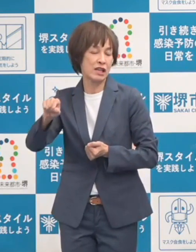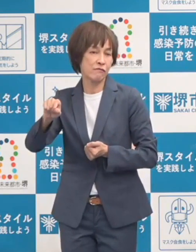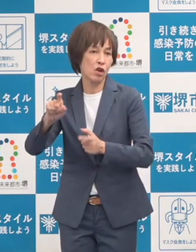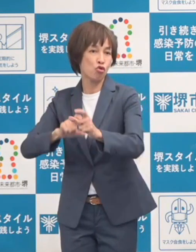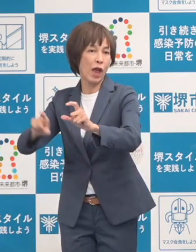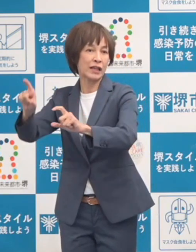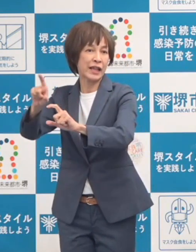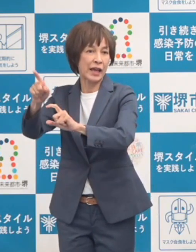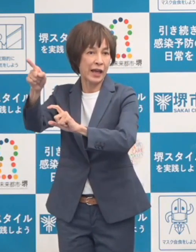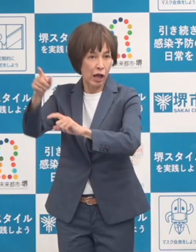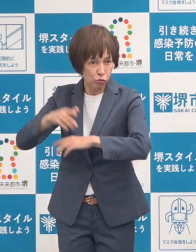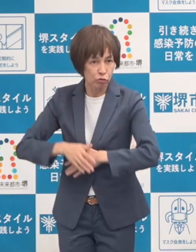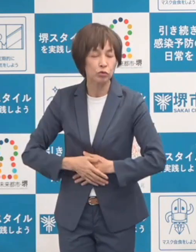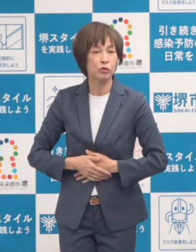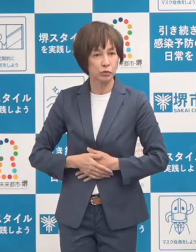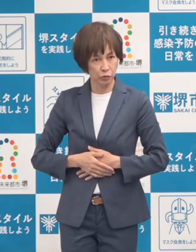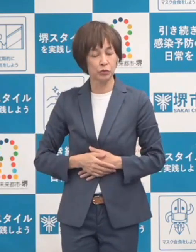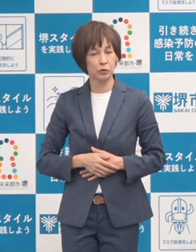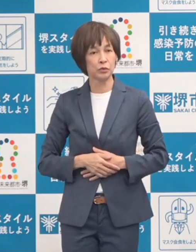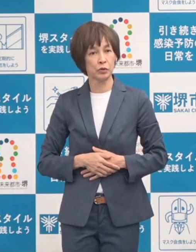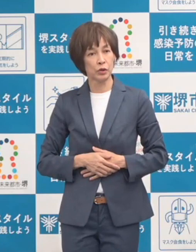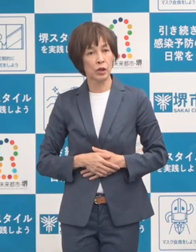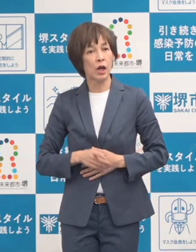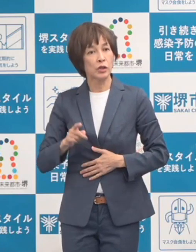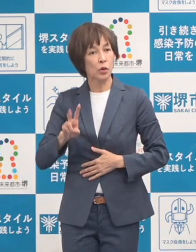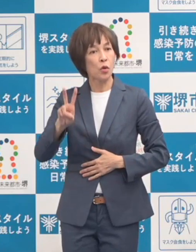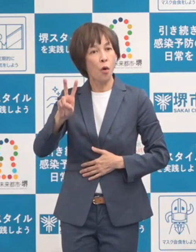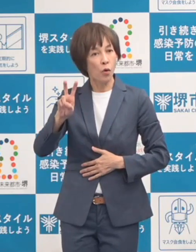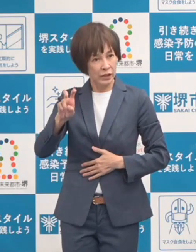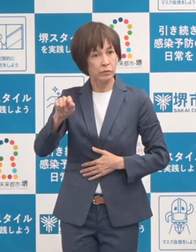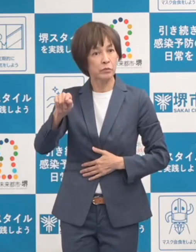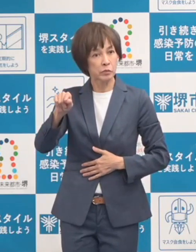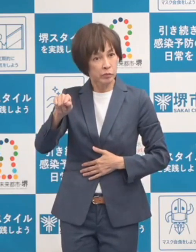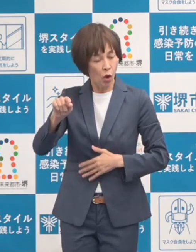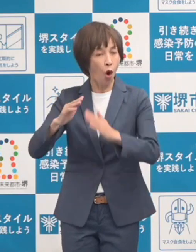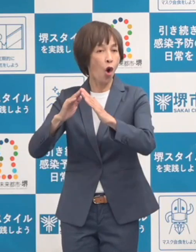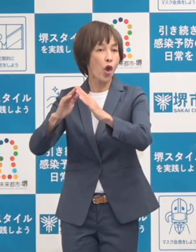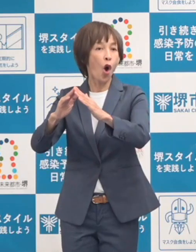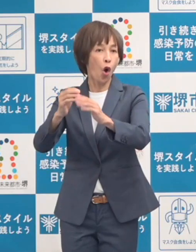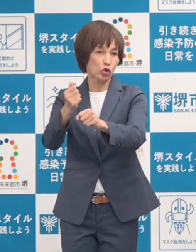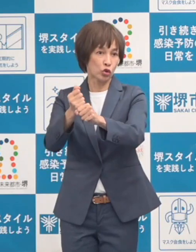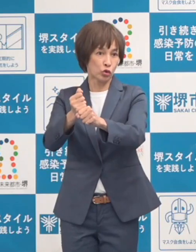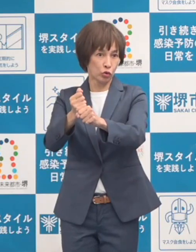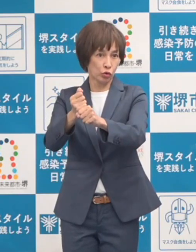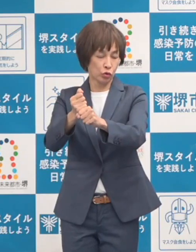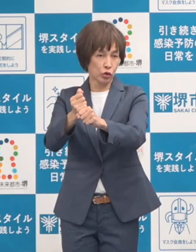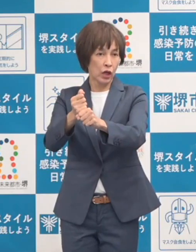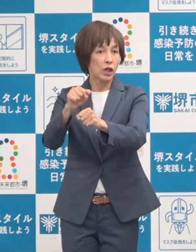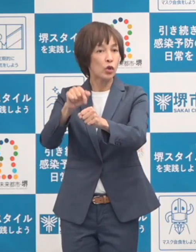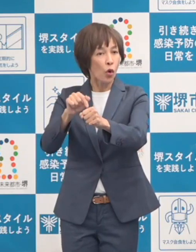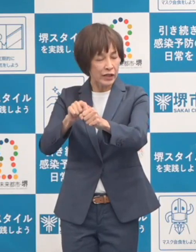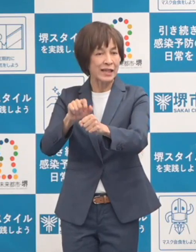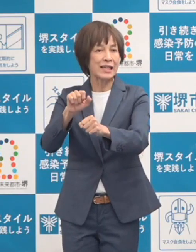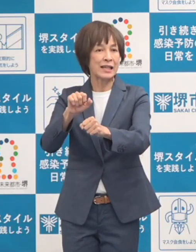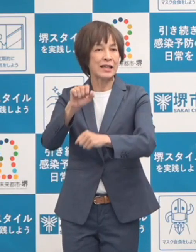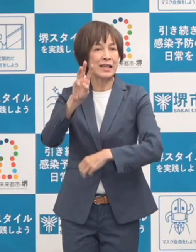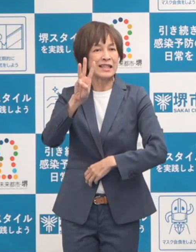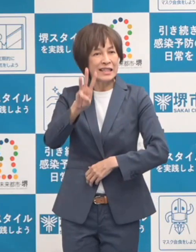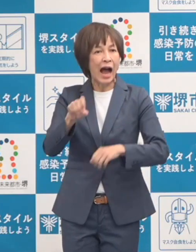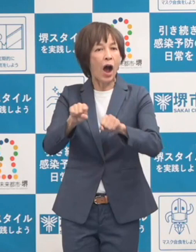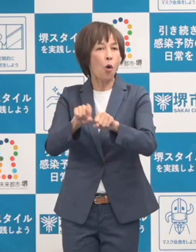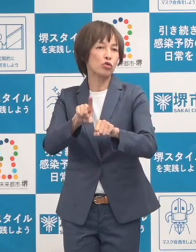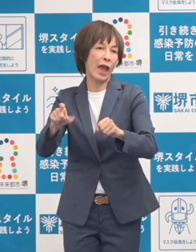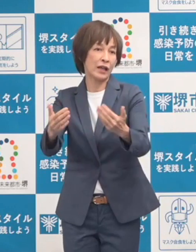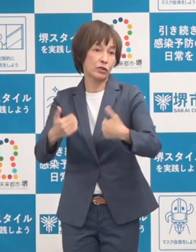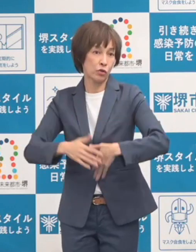ということで、受け入れの条件になっていますので、その20人分の量を作る必要があると。そこに約3億円かかりますが、堺